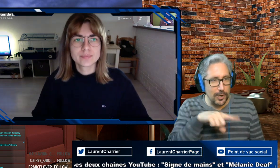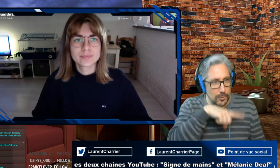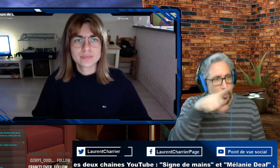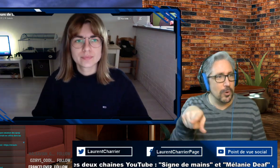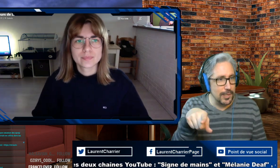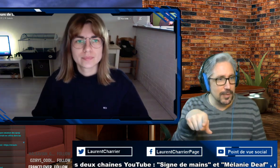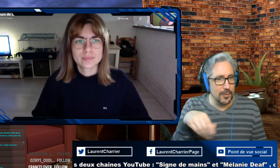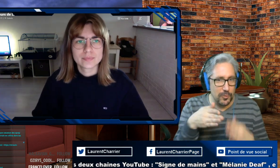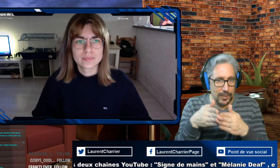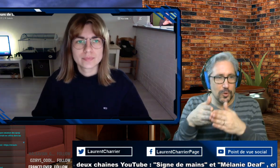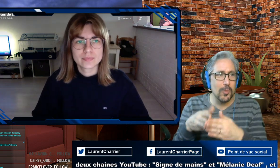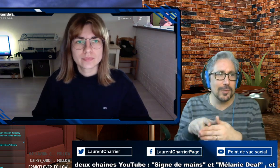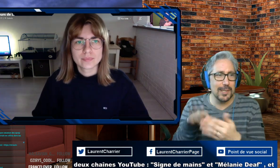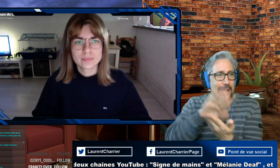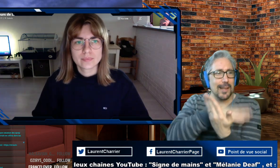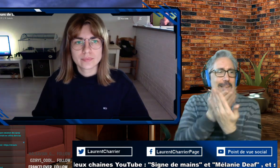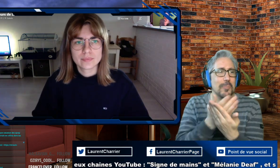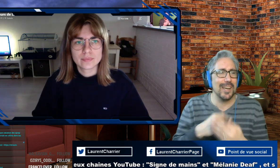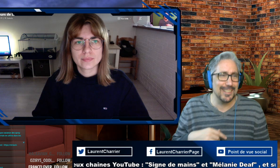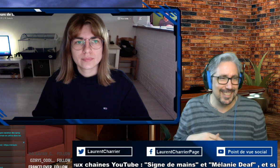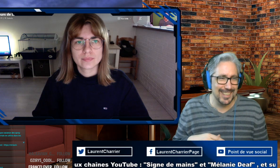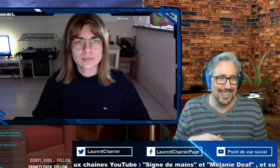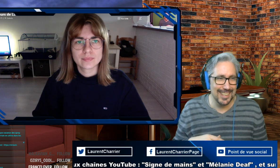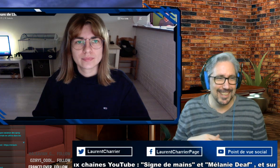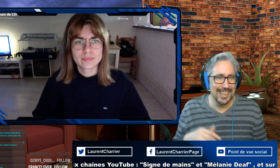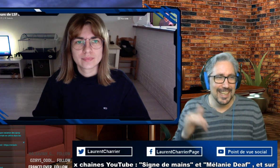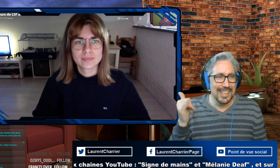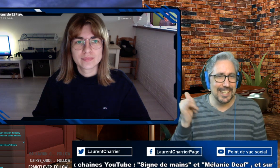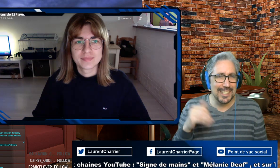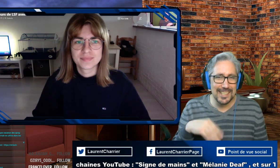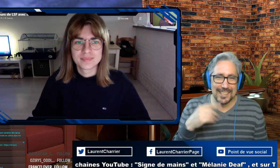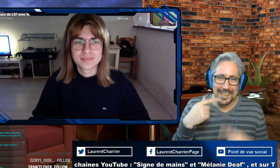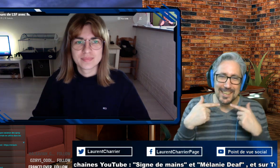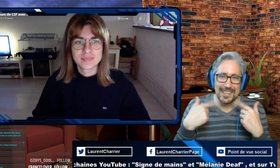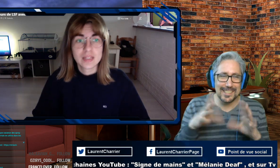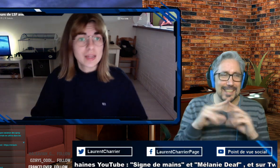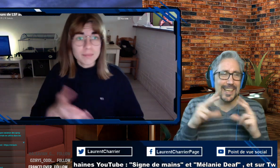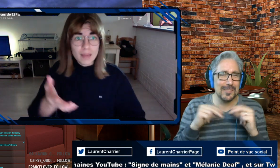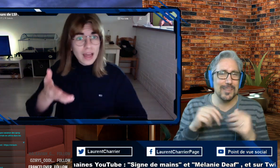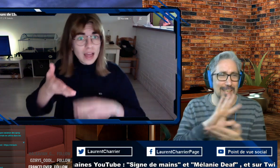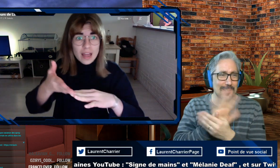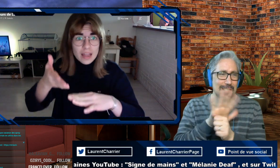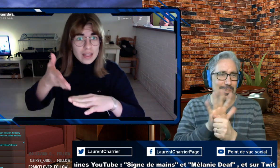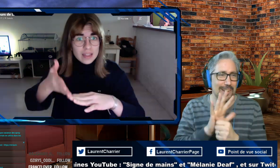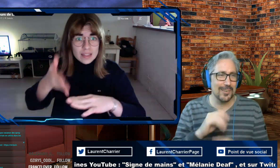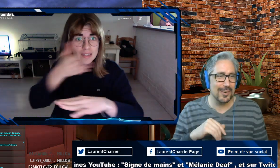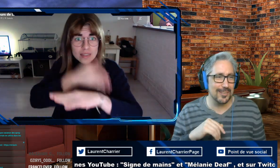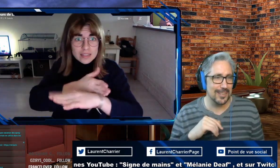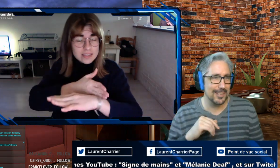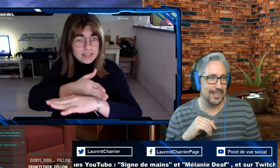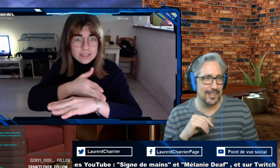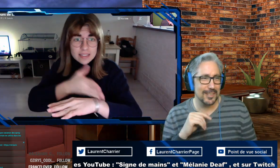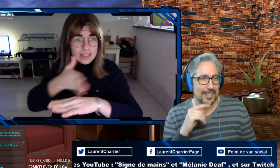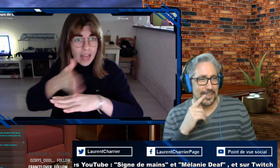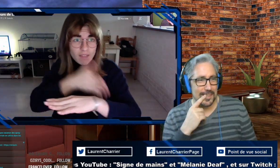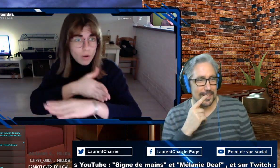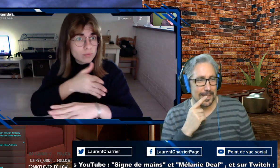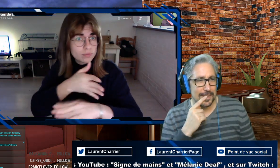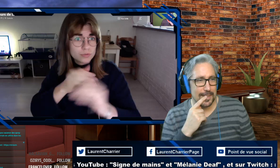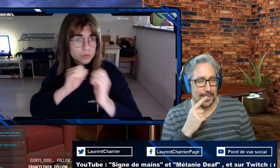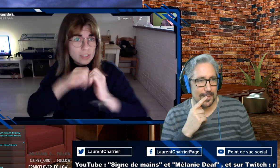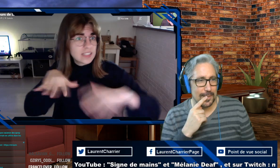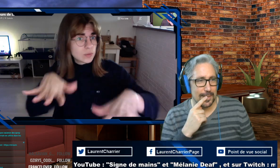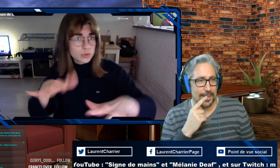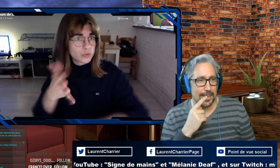Du coup, faudrait demander à l'interprète qui t'a expliqué ce signe-là. C'était